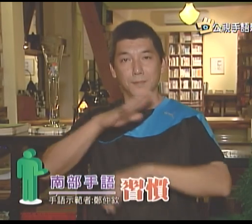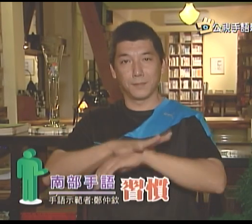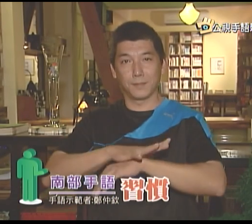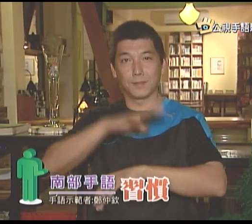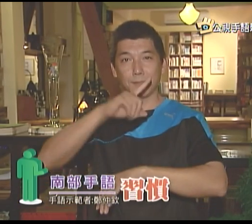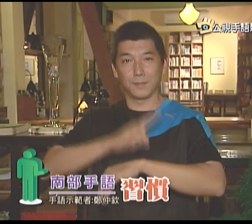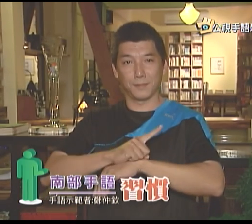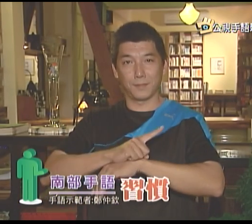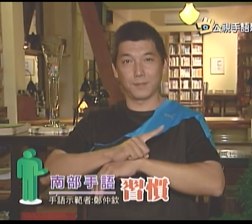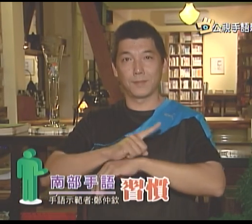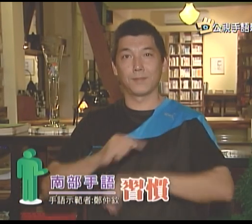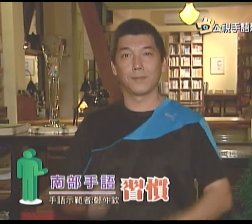习惯。